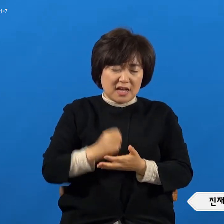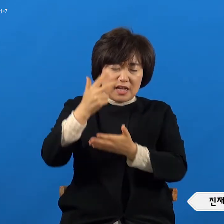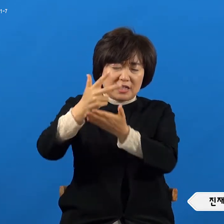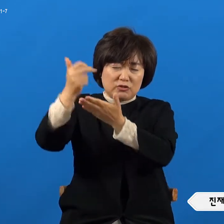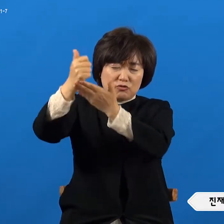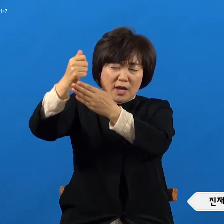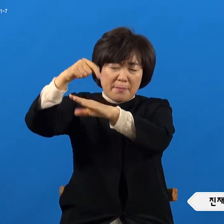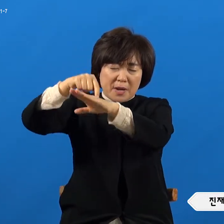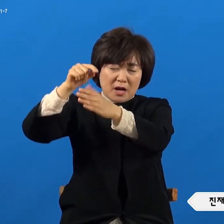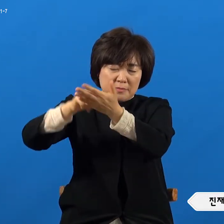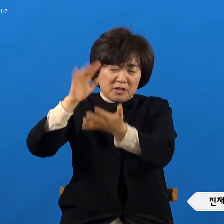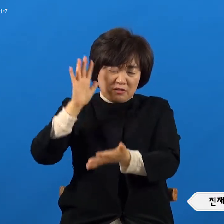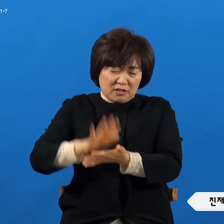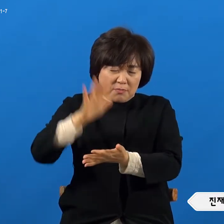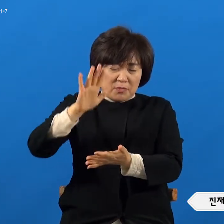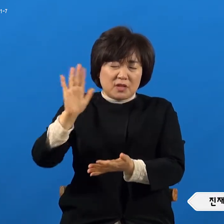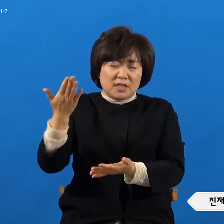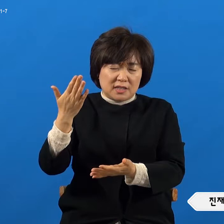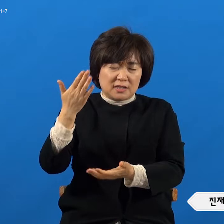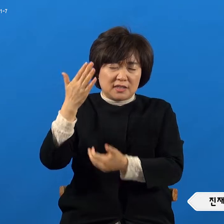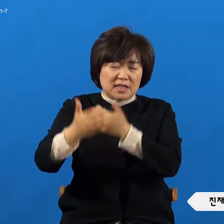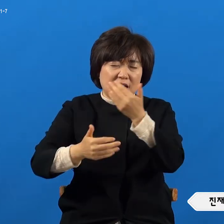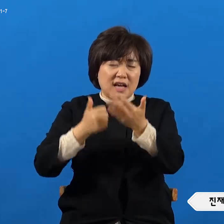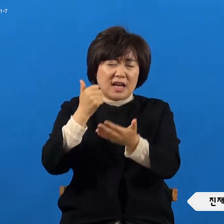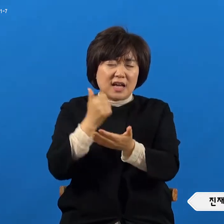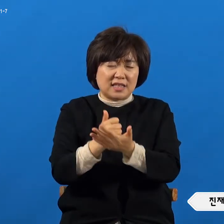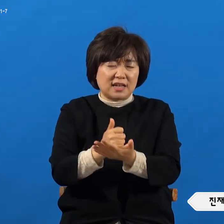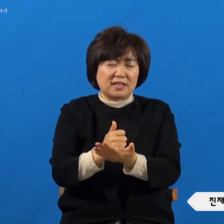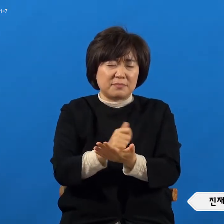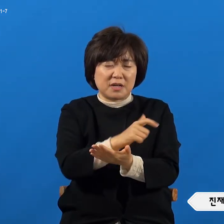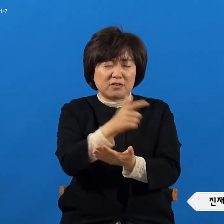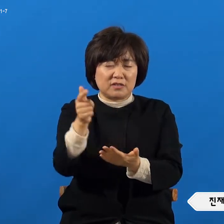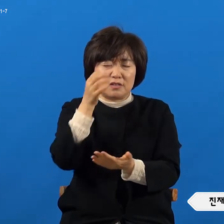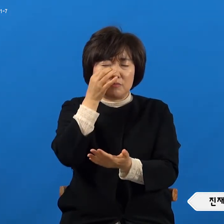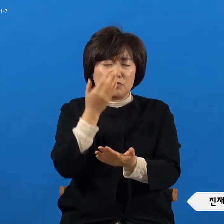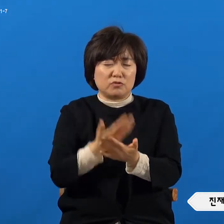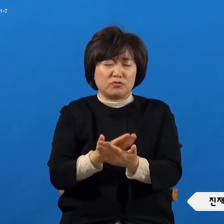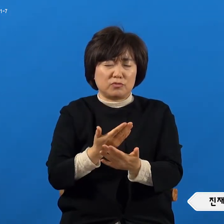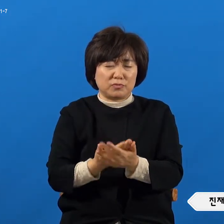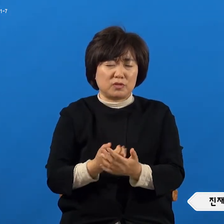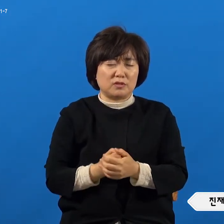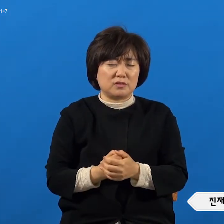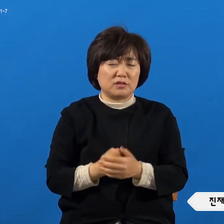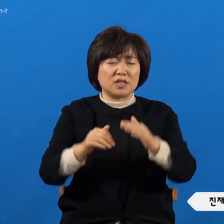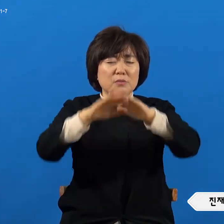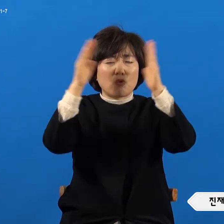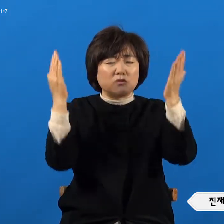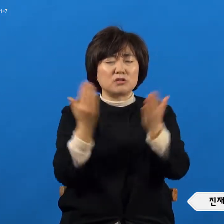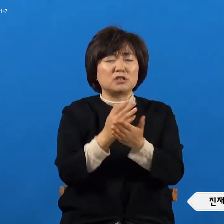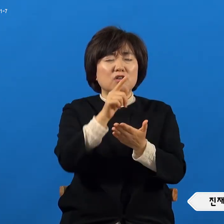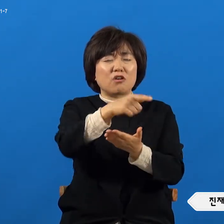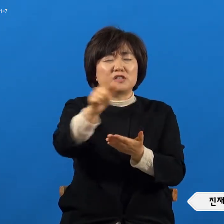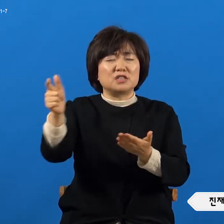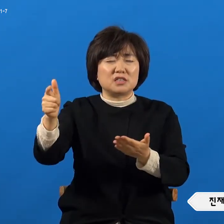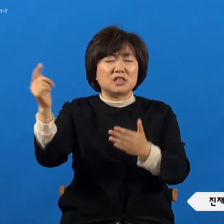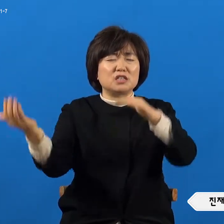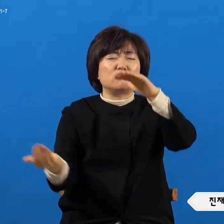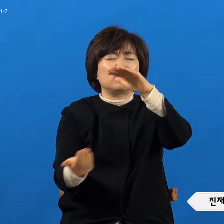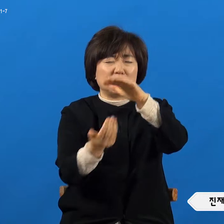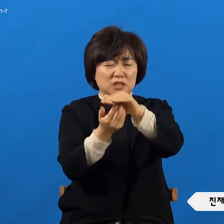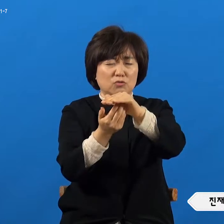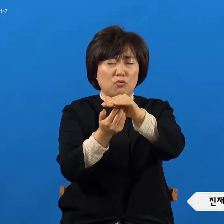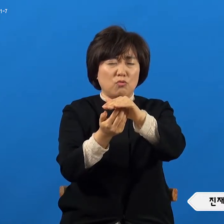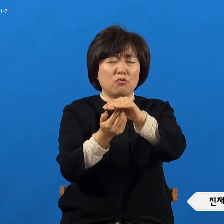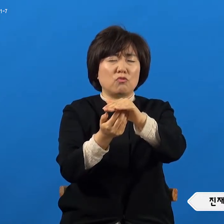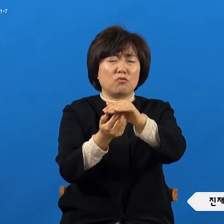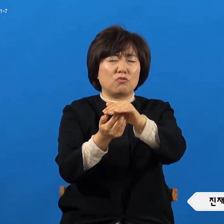뜨거워지는 하나님의 것들을 주님 보여 주옵소서. 이 모든 것들을 이루시고 주장하시는 하나님에